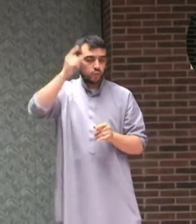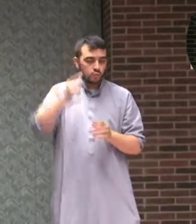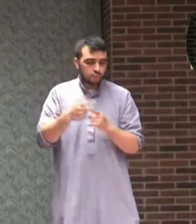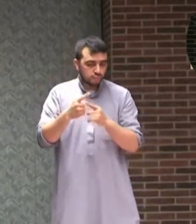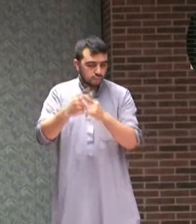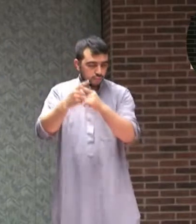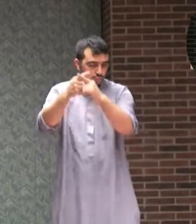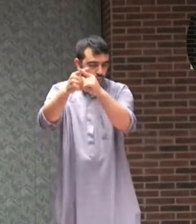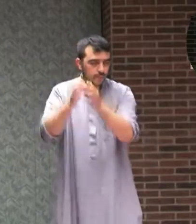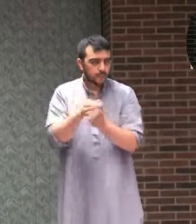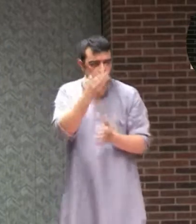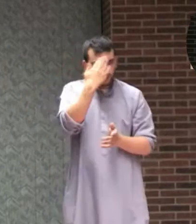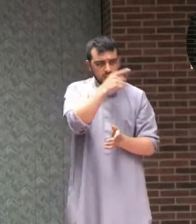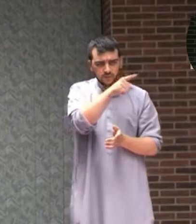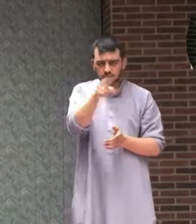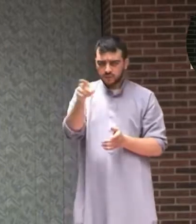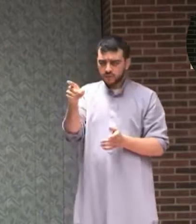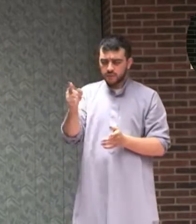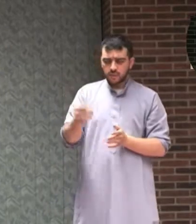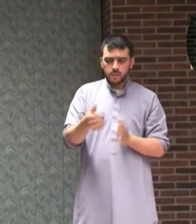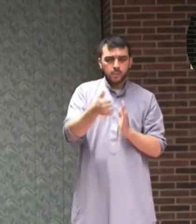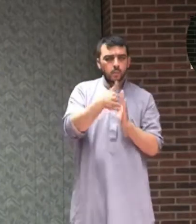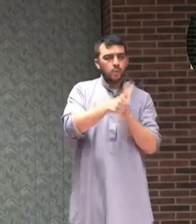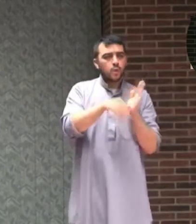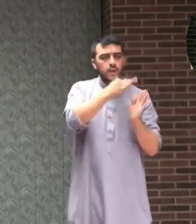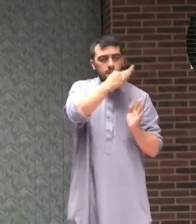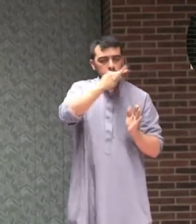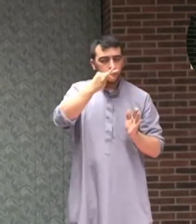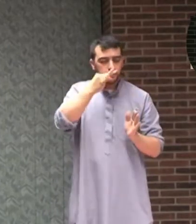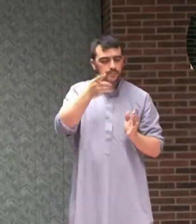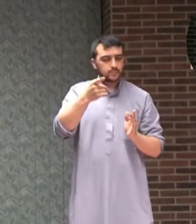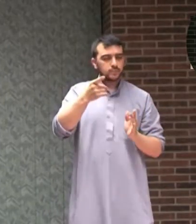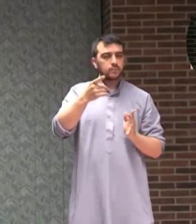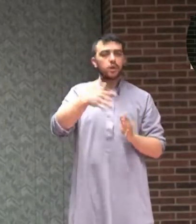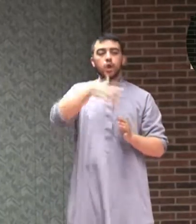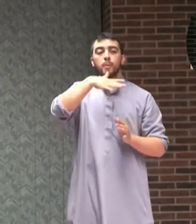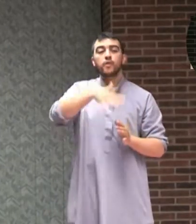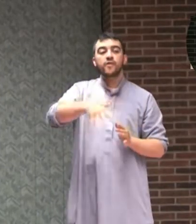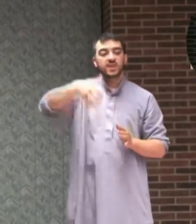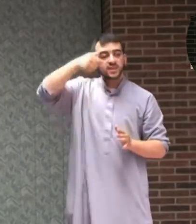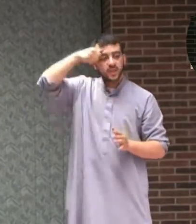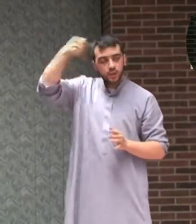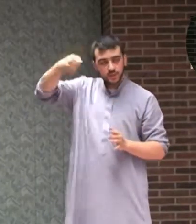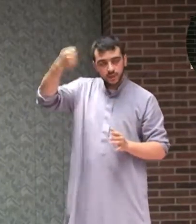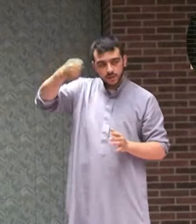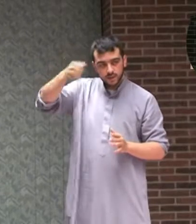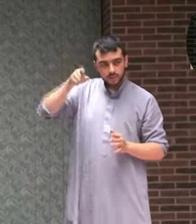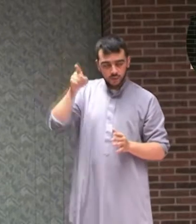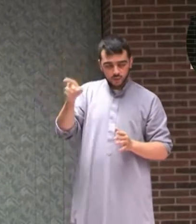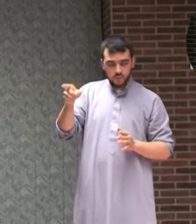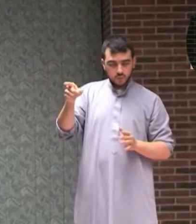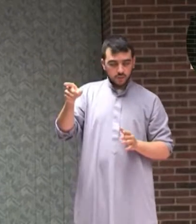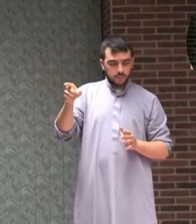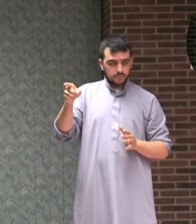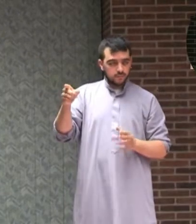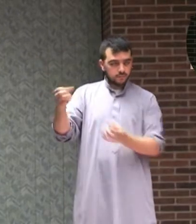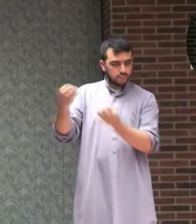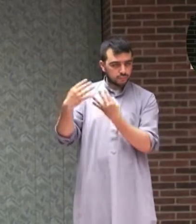Et vous savez que le mois du Ramadan, le prophète alayhi salatu wassalam nous enseigne qu'Allah subhanahu wa ta'ala